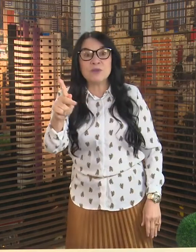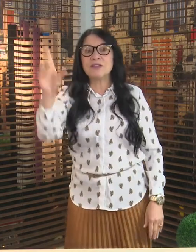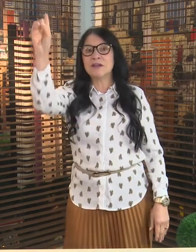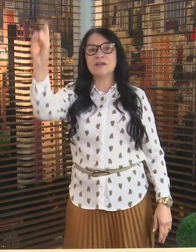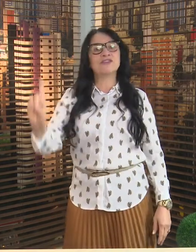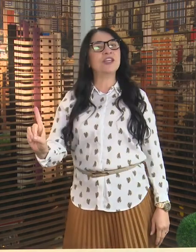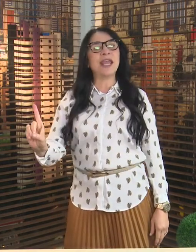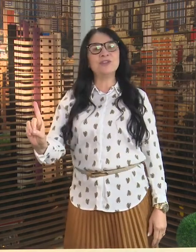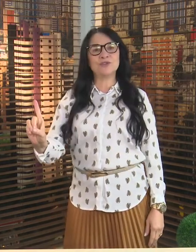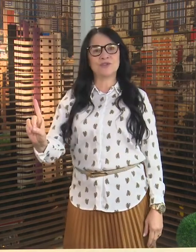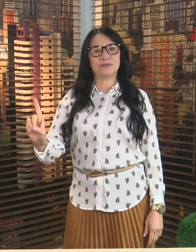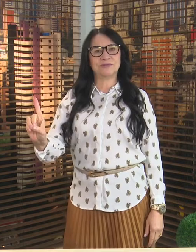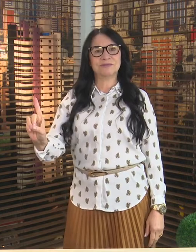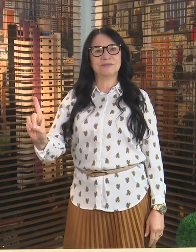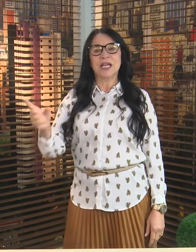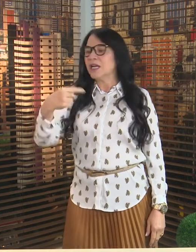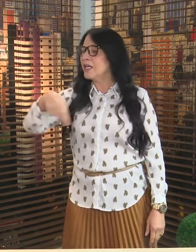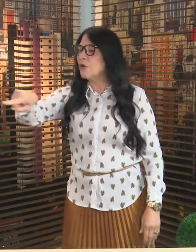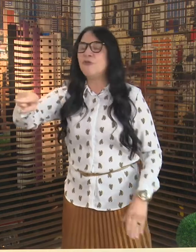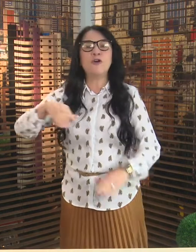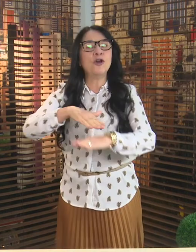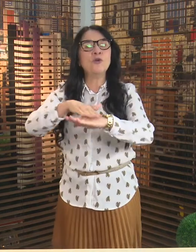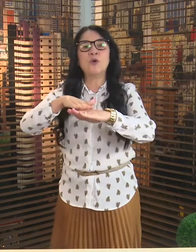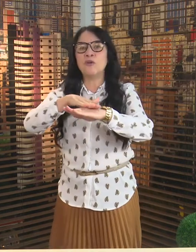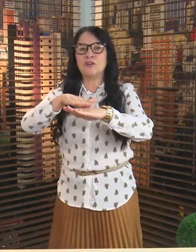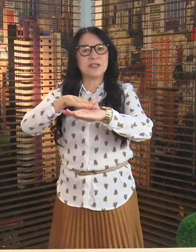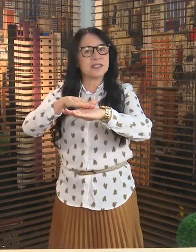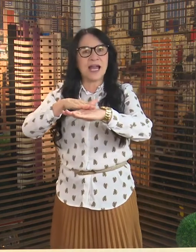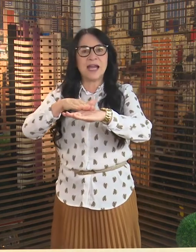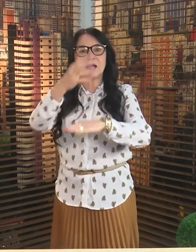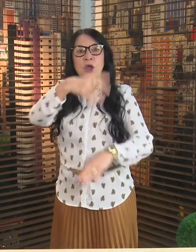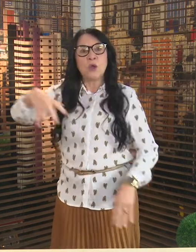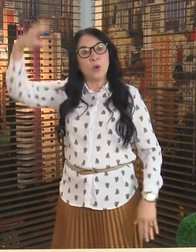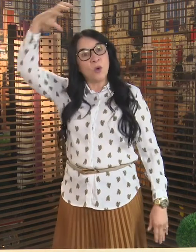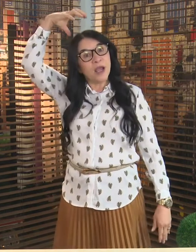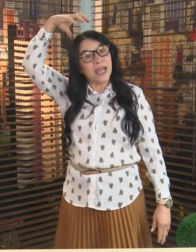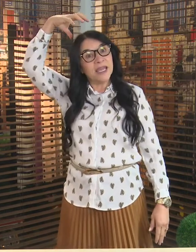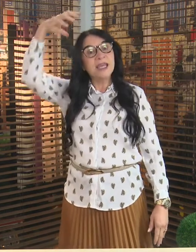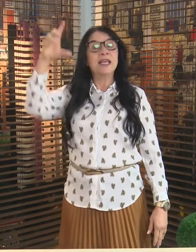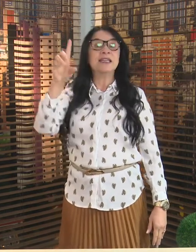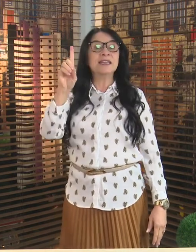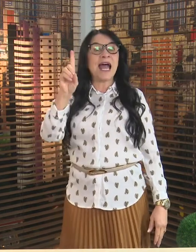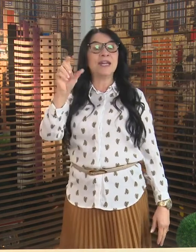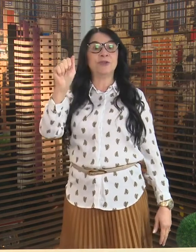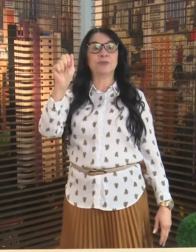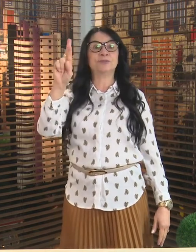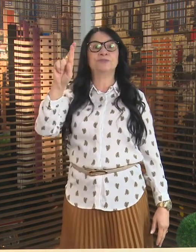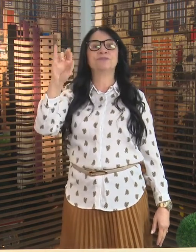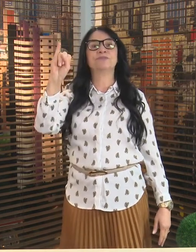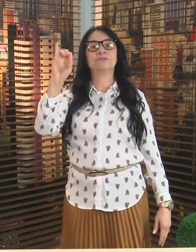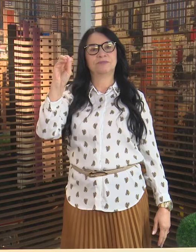seus direitos. Não foram conversar com o rei Dário.